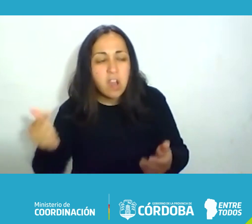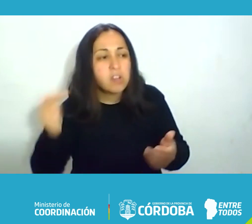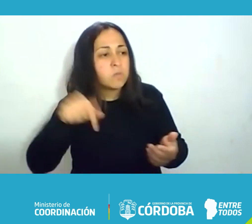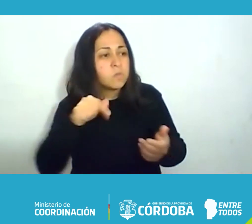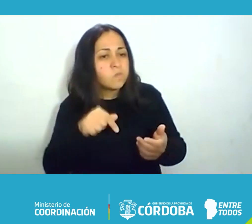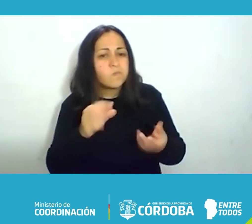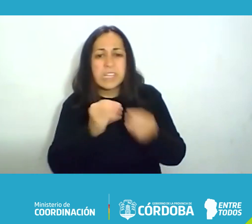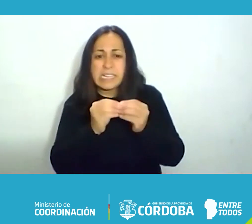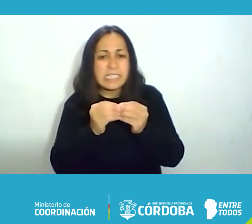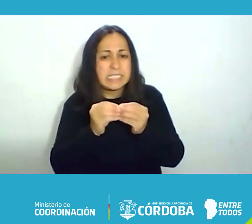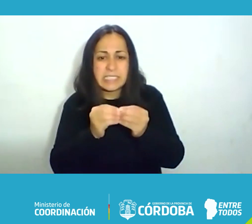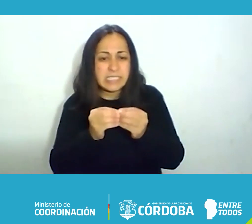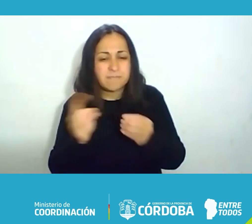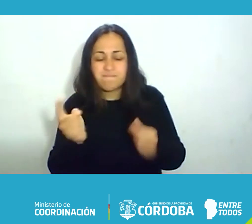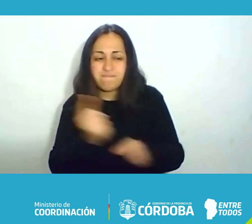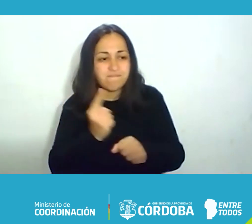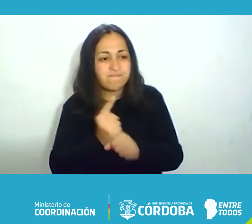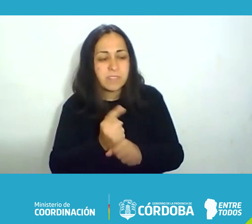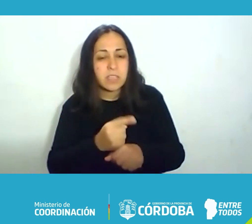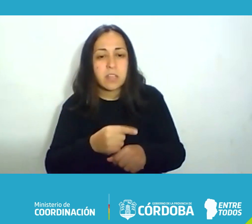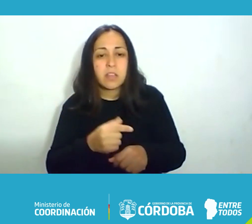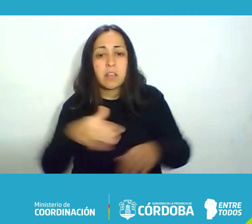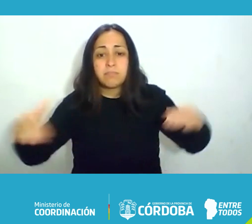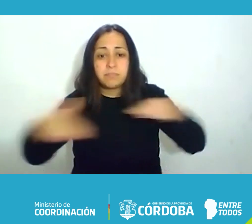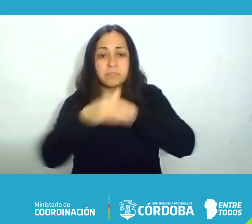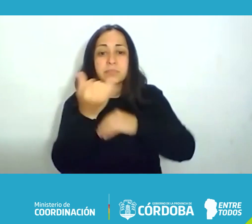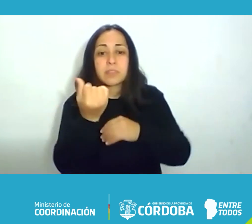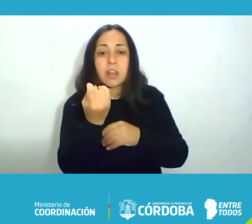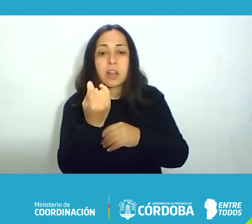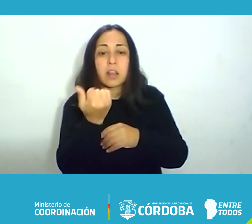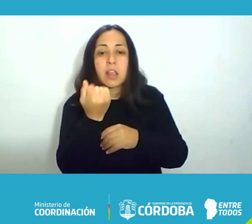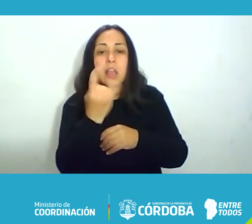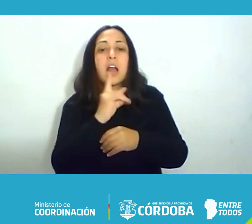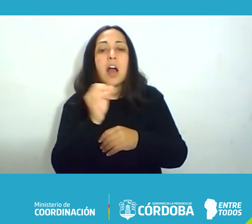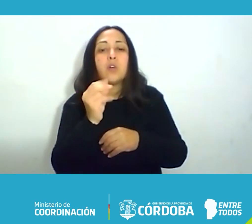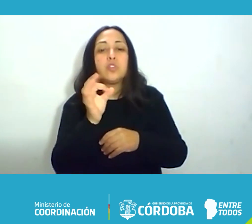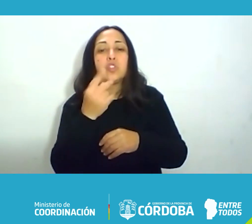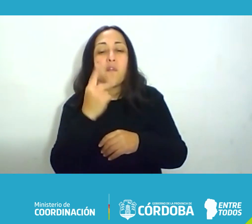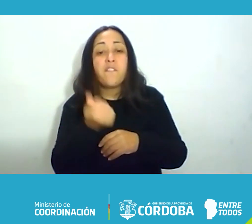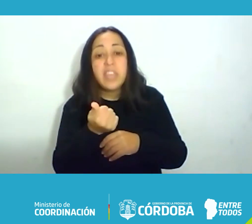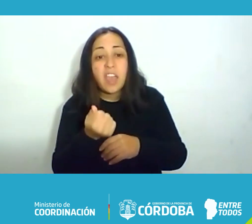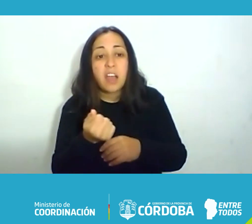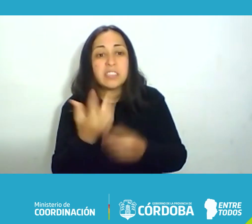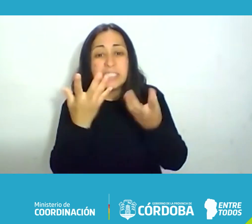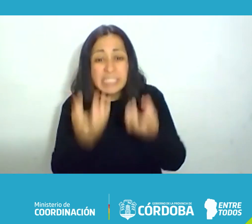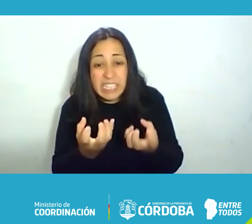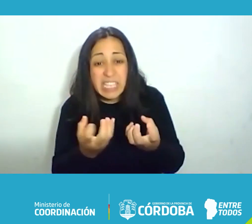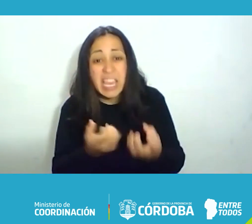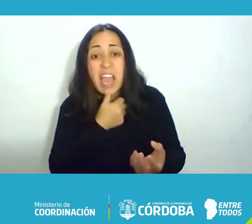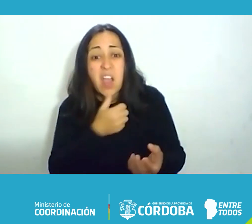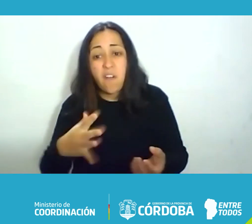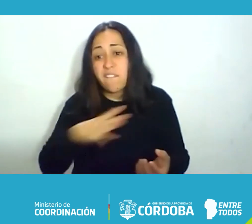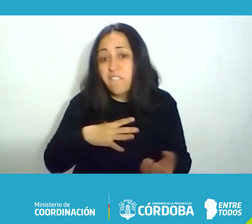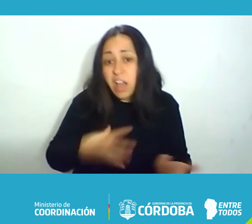dice que lleva a una crisis de agua. Una autovía que afecta a las napas y agrava la sequía. El agua faltaría en toda la capital de Córdoba,